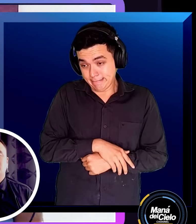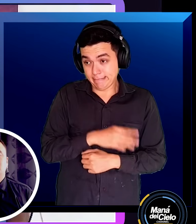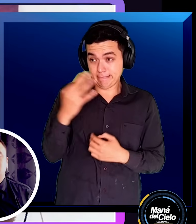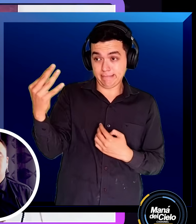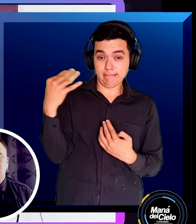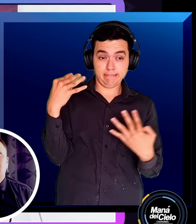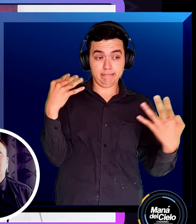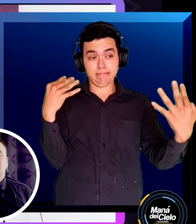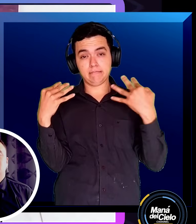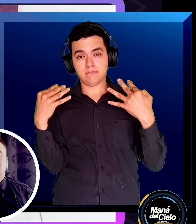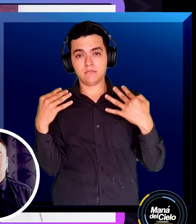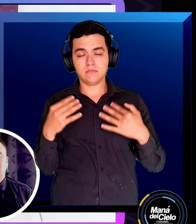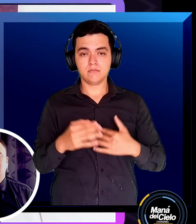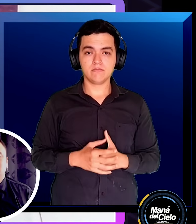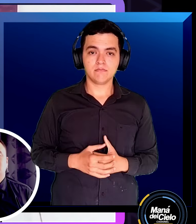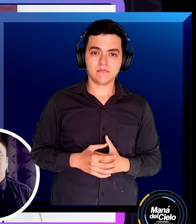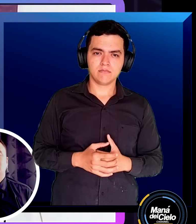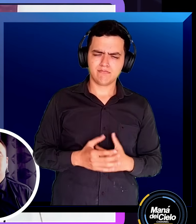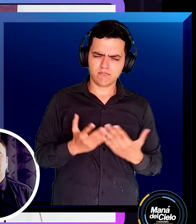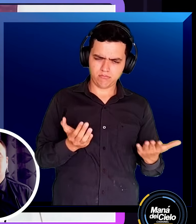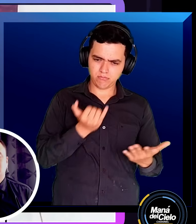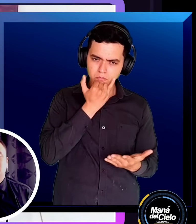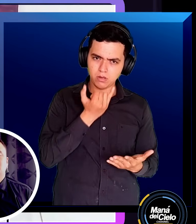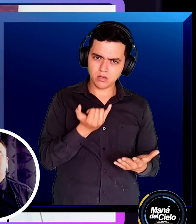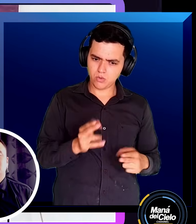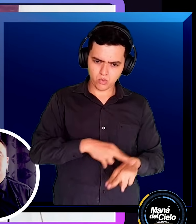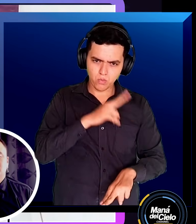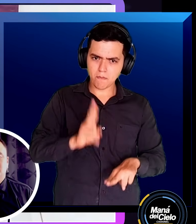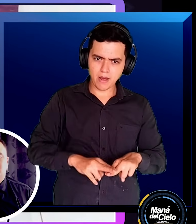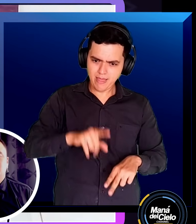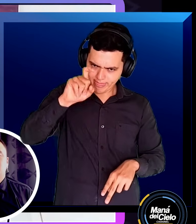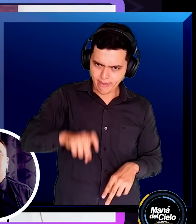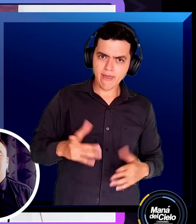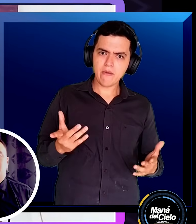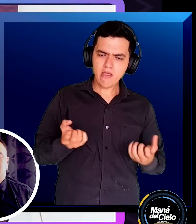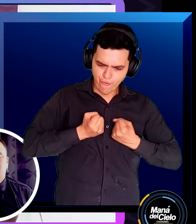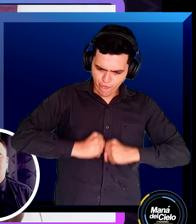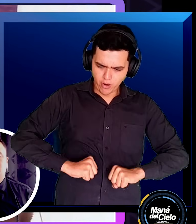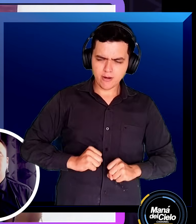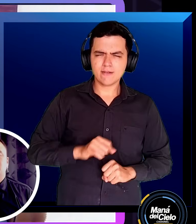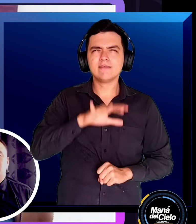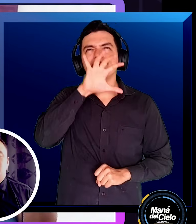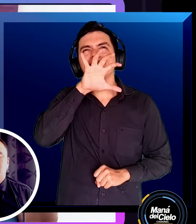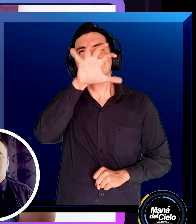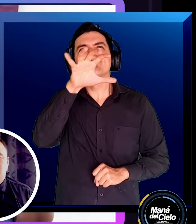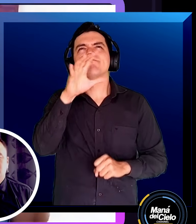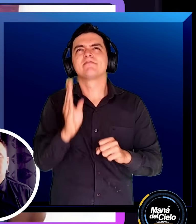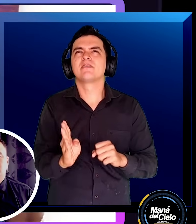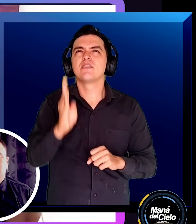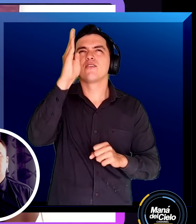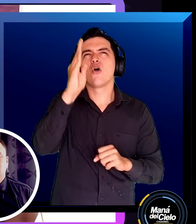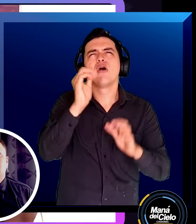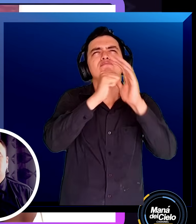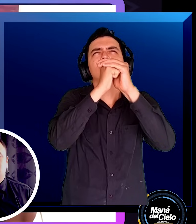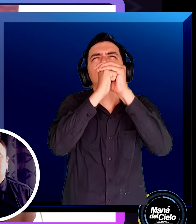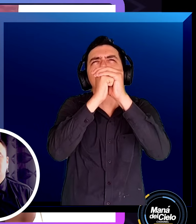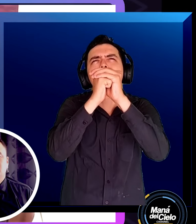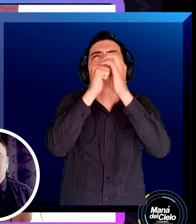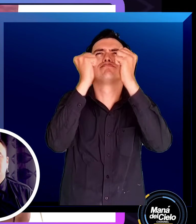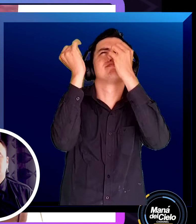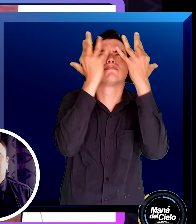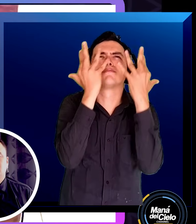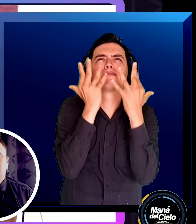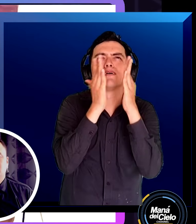necesita? ¿Sabe qué es lo que necesita Bolivia? ¿Sabe qué es lo que necesita el mundo entero? Una iglesia, porque el mundo